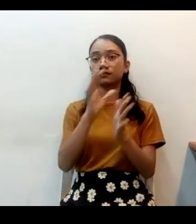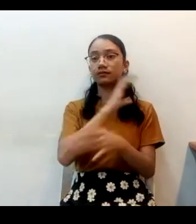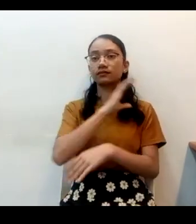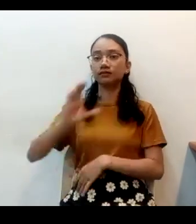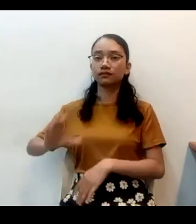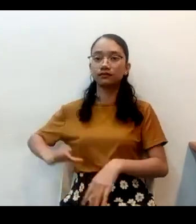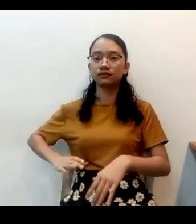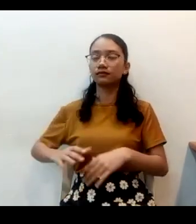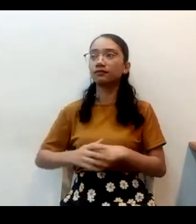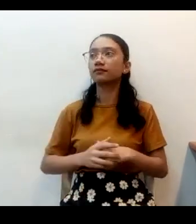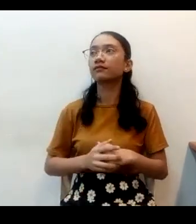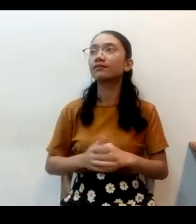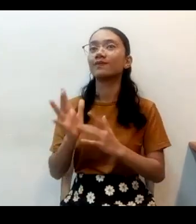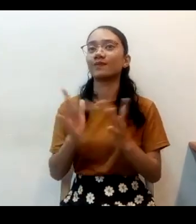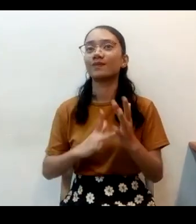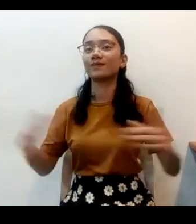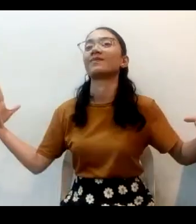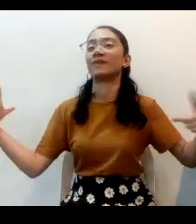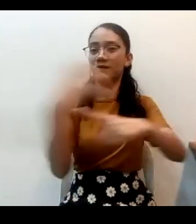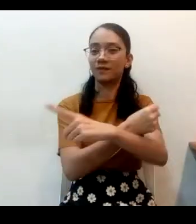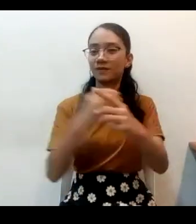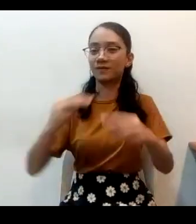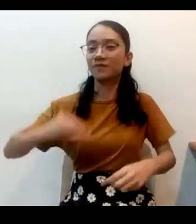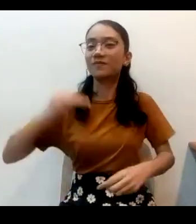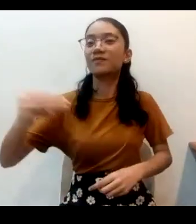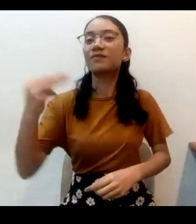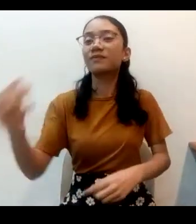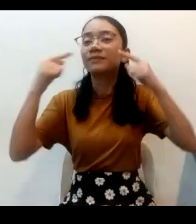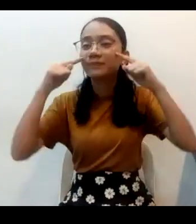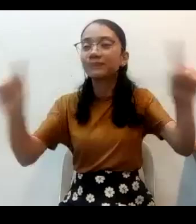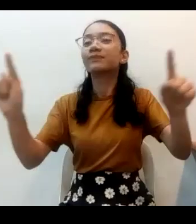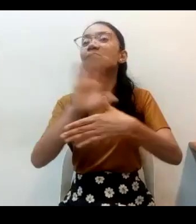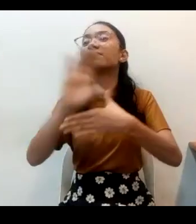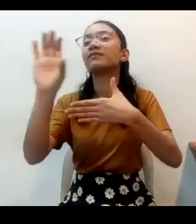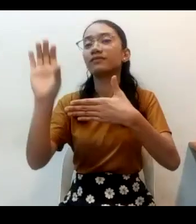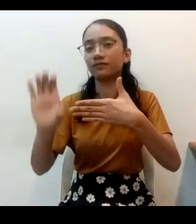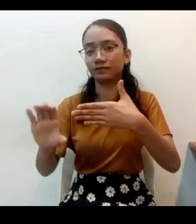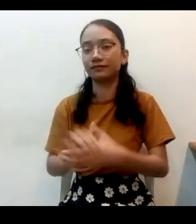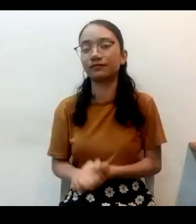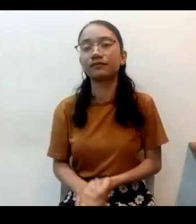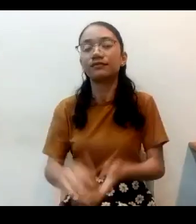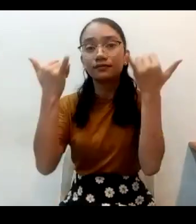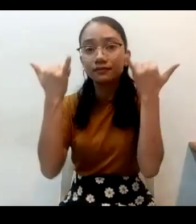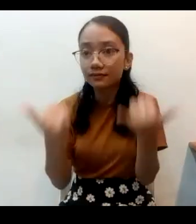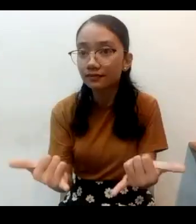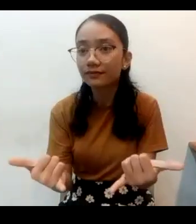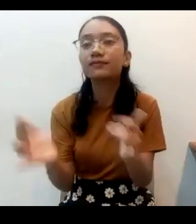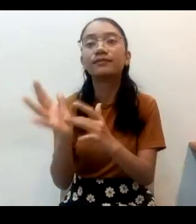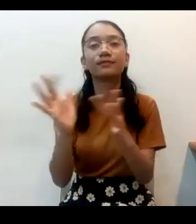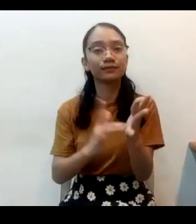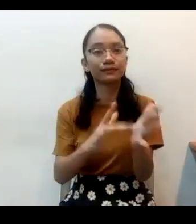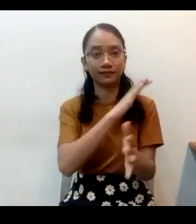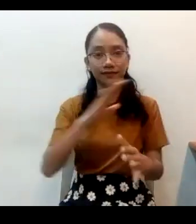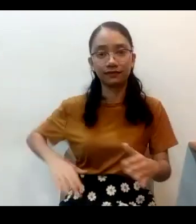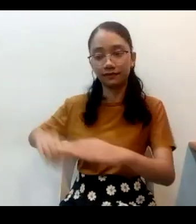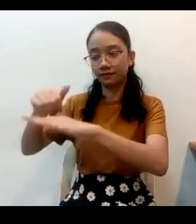Kristo He completed the mission. at kanya po naisagawa na po yung kanyang gawain. Now Jesus Christ sent us to save the lost souls. Kaya ngayon, sa